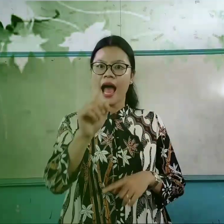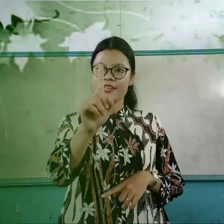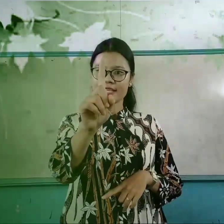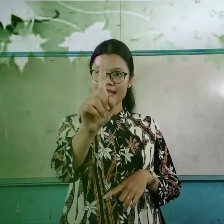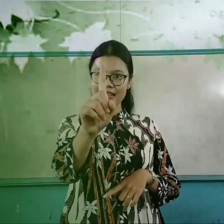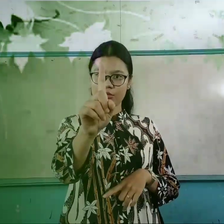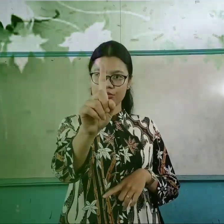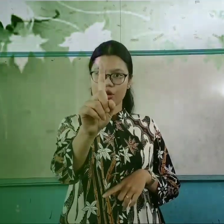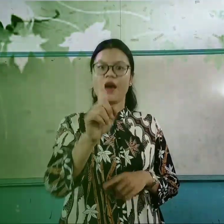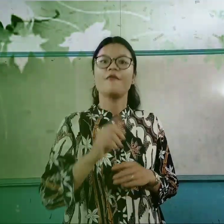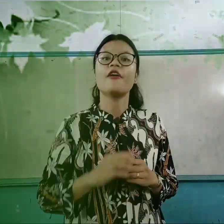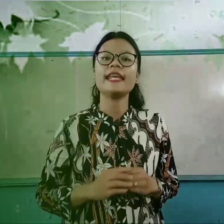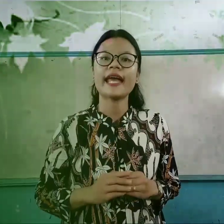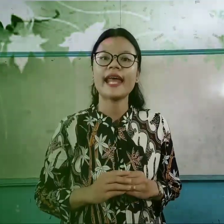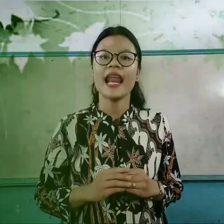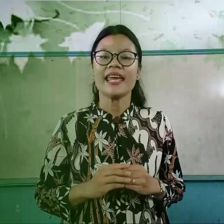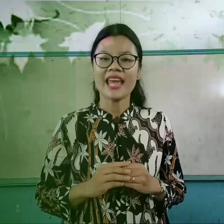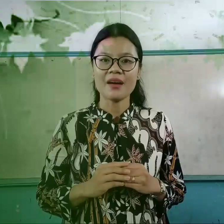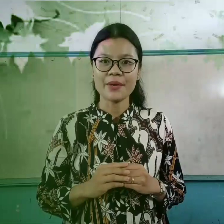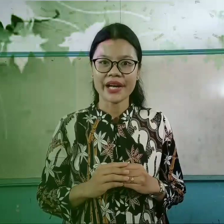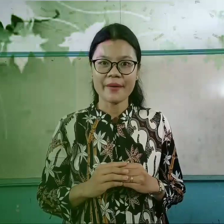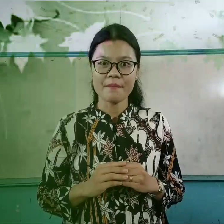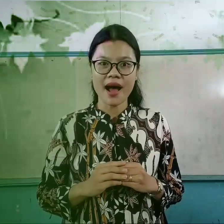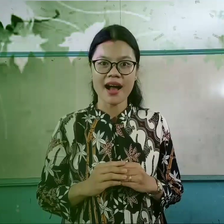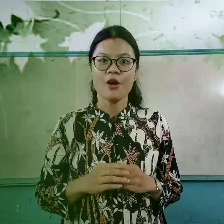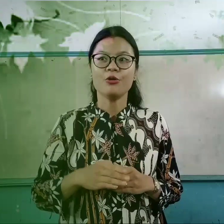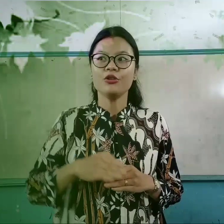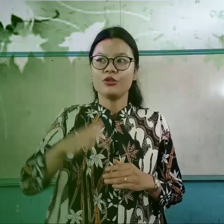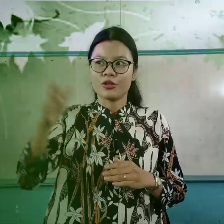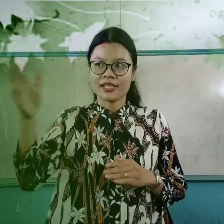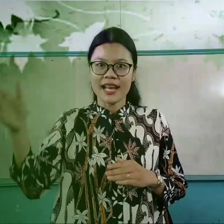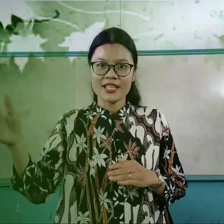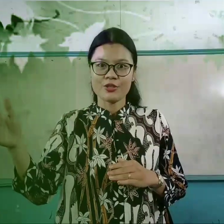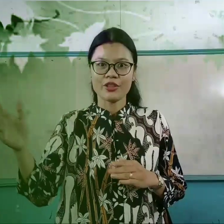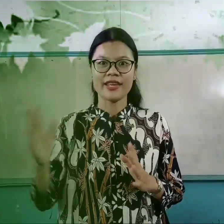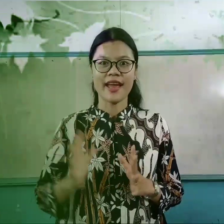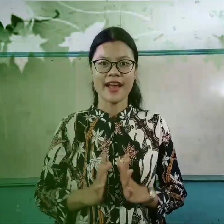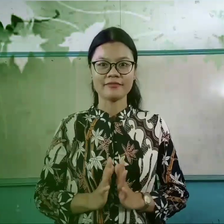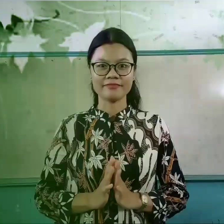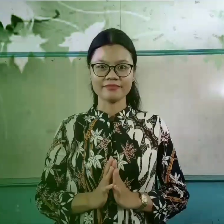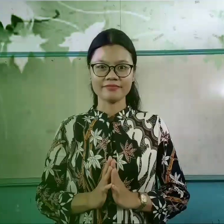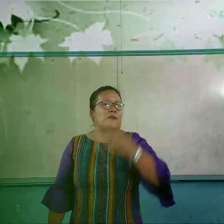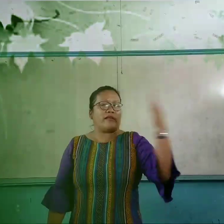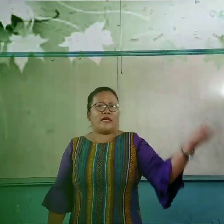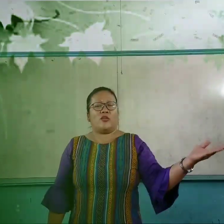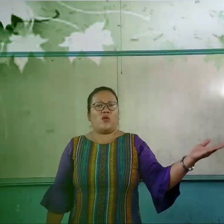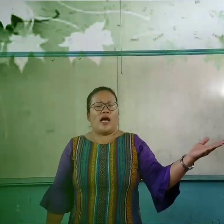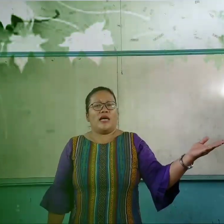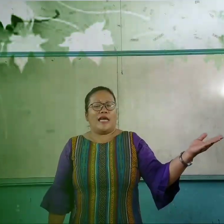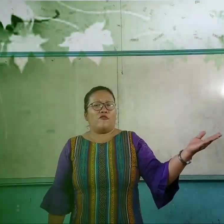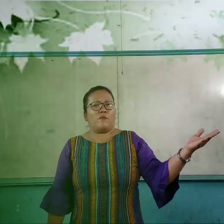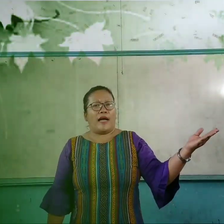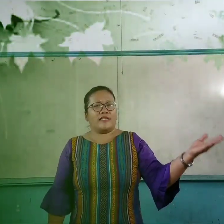hanya satu folikel yang berkembang untuk selanjutnya. Fase kedua yaitu